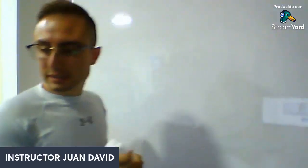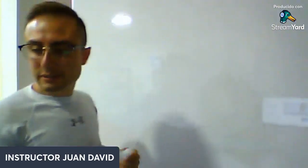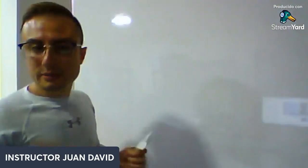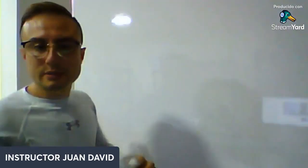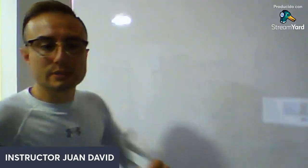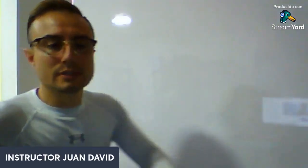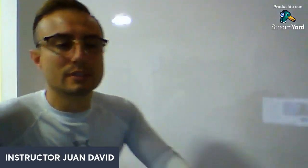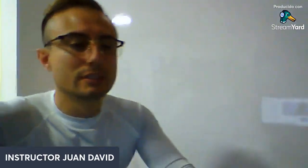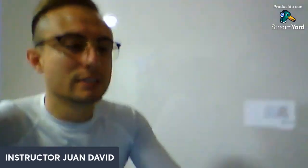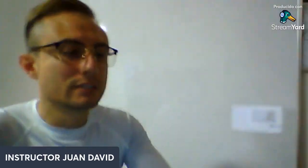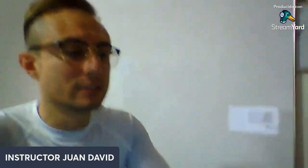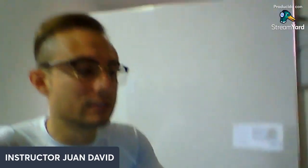voy a escribir la frase